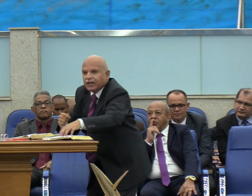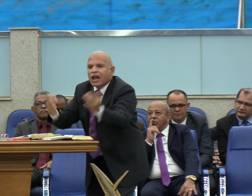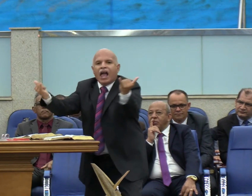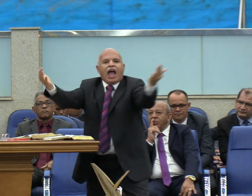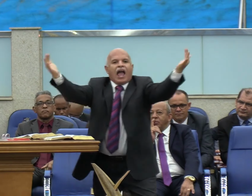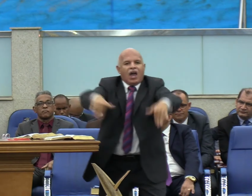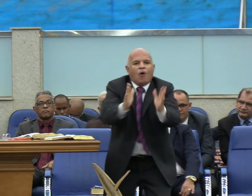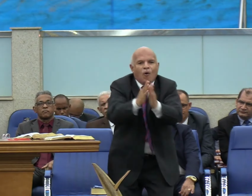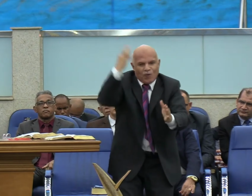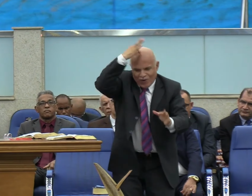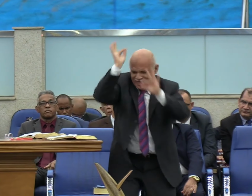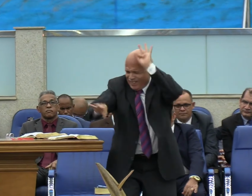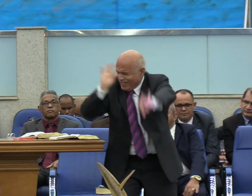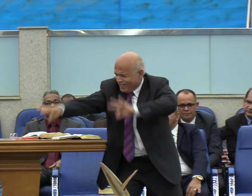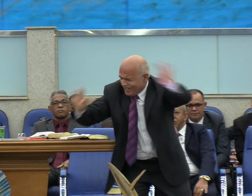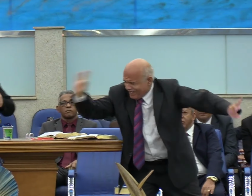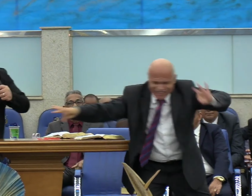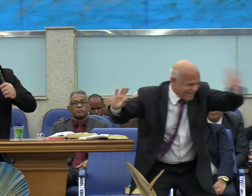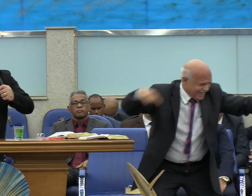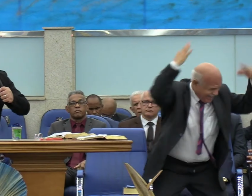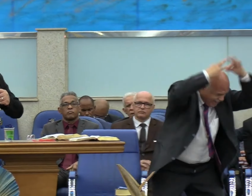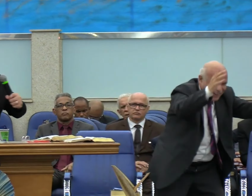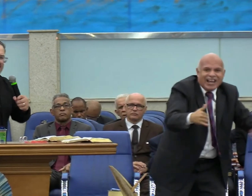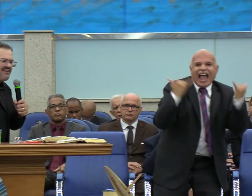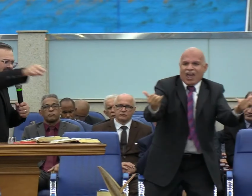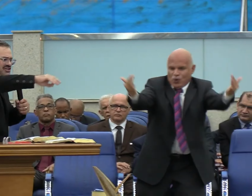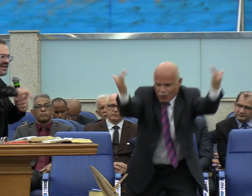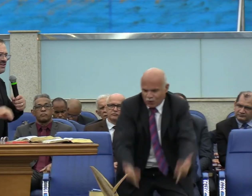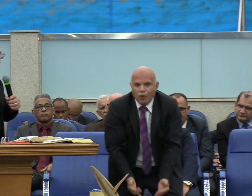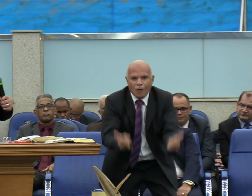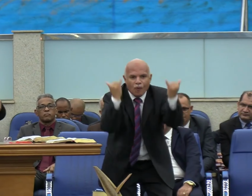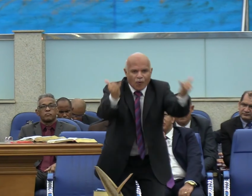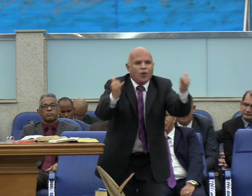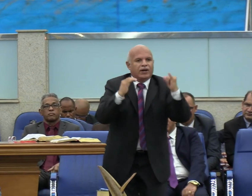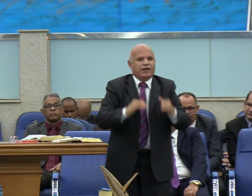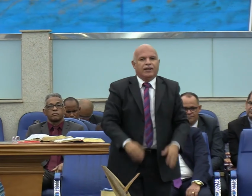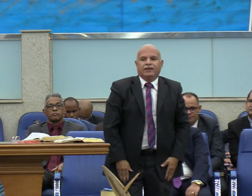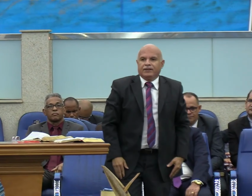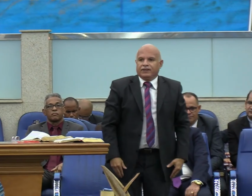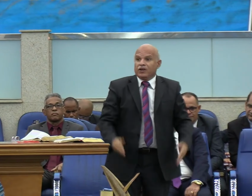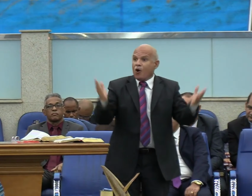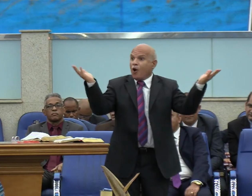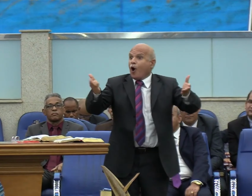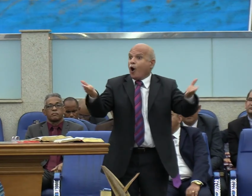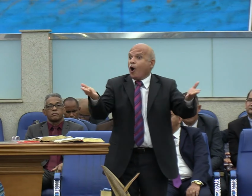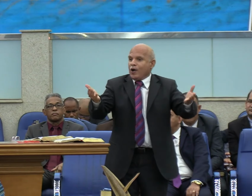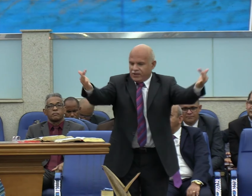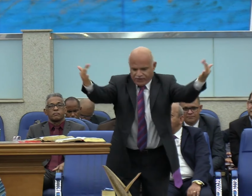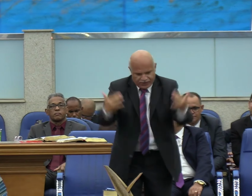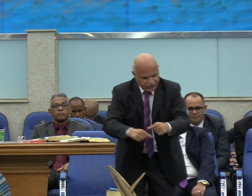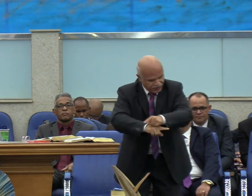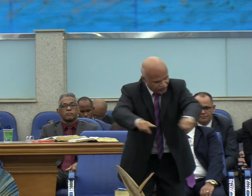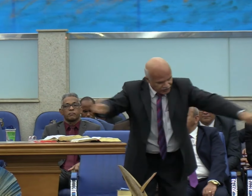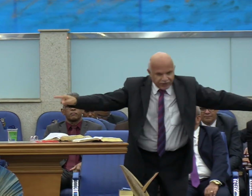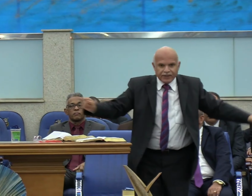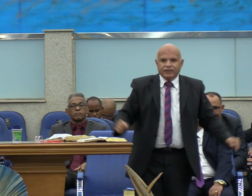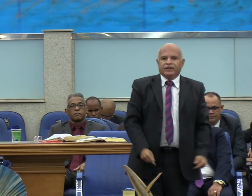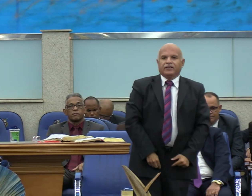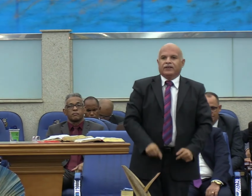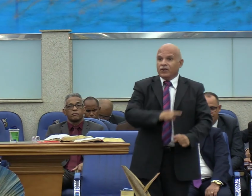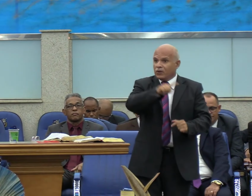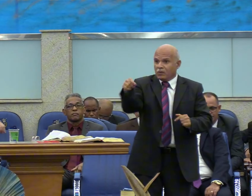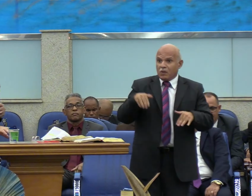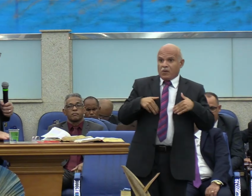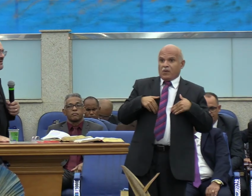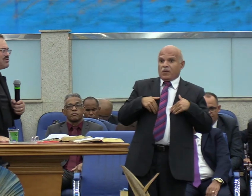orar, abençoar você, e que o Espírito Santo vai encher a sua vida. Vem aqui com o coração aberto. Agora, nesse momento,